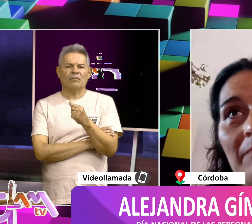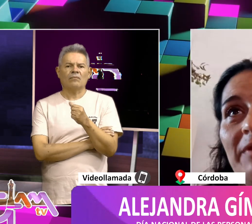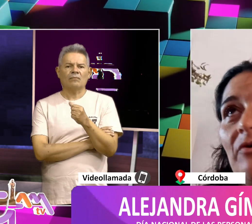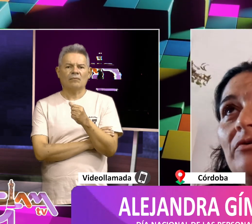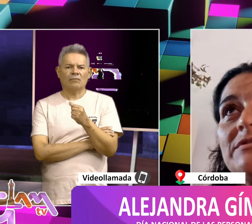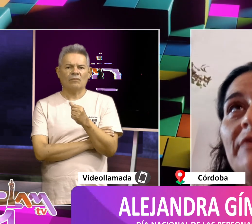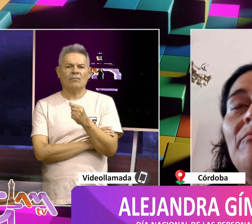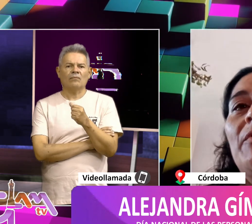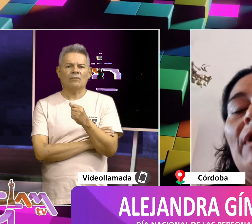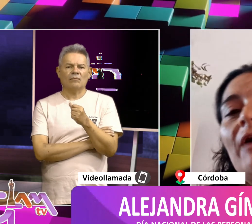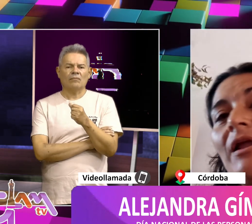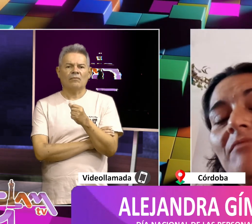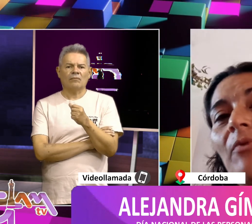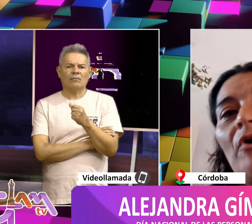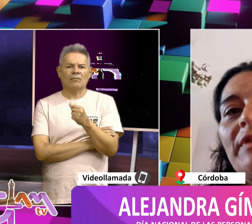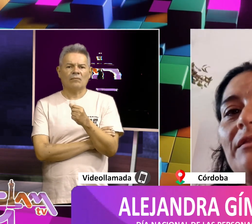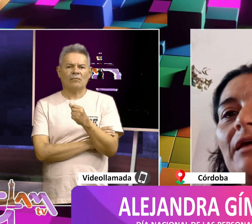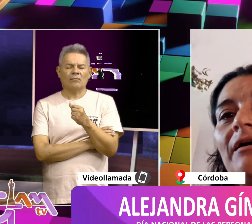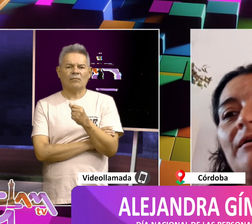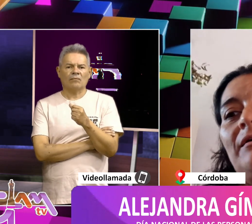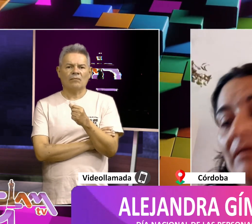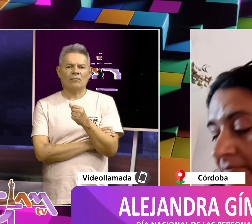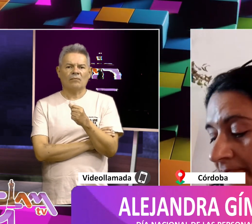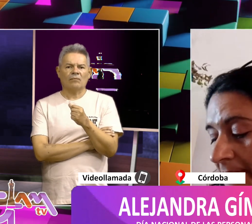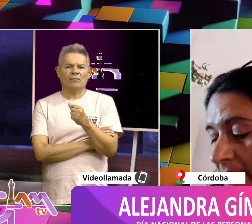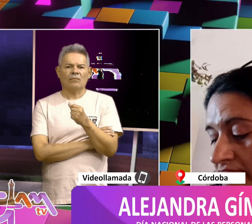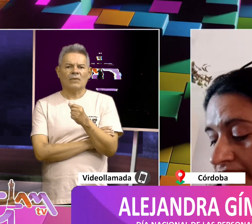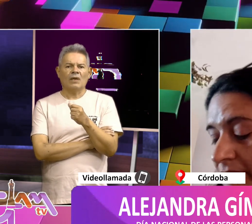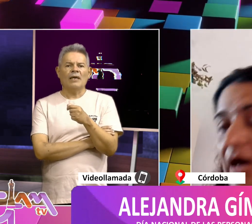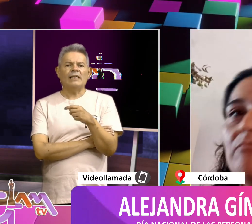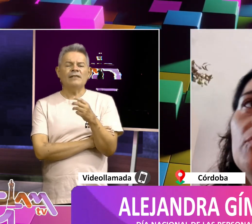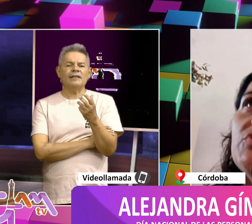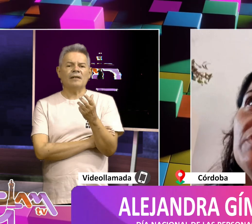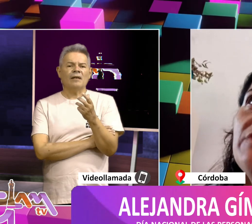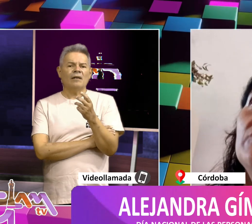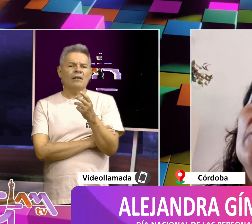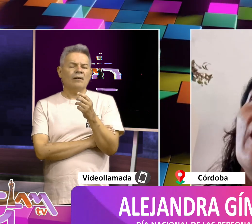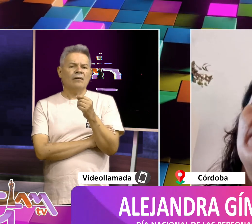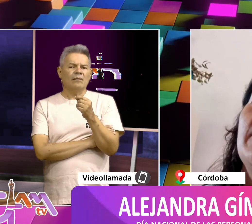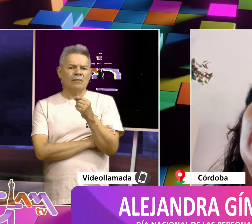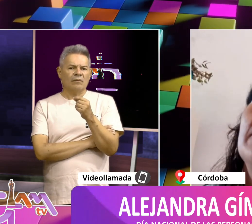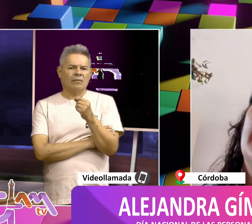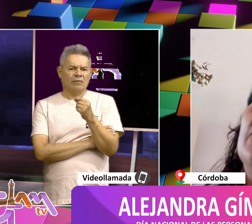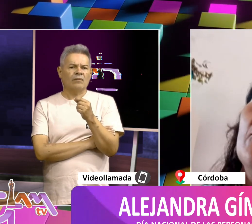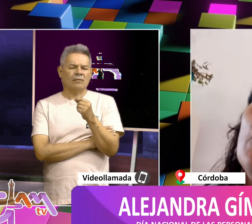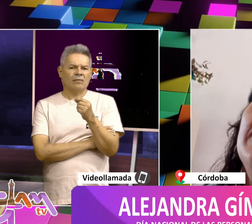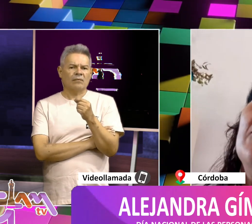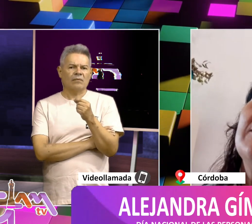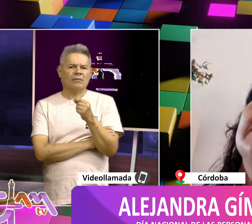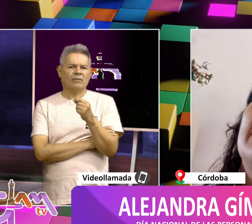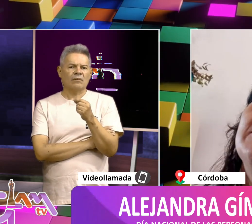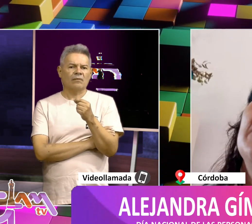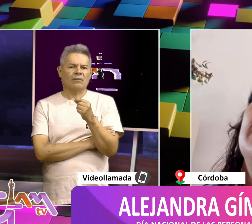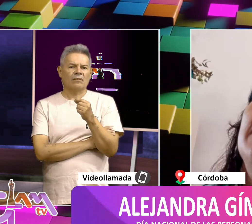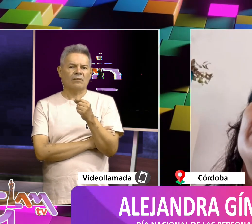los ámbitos, ¿no es cierto? Pero en la escuela es importante. Hay muchos niños todavía que no cuentan con